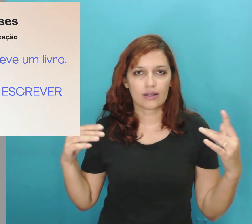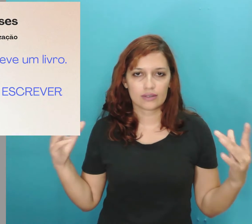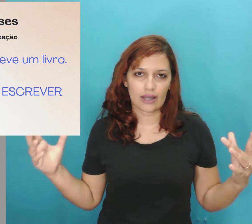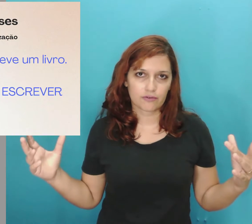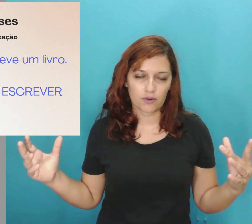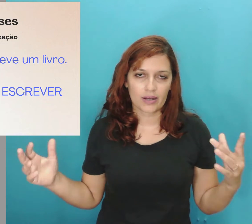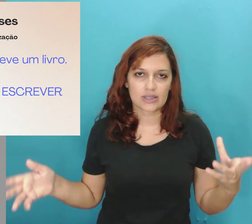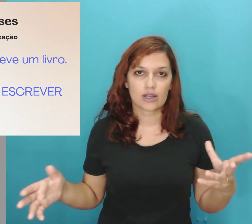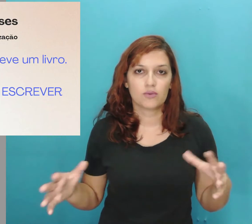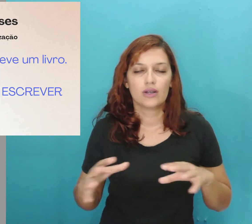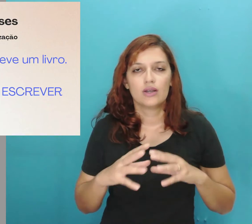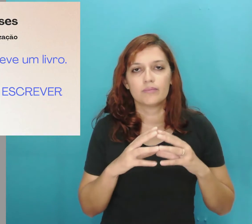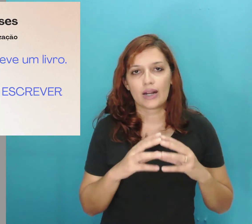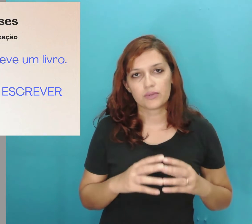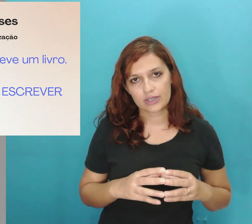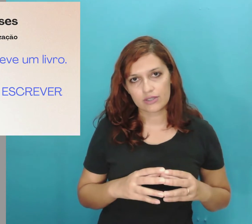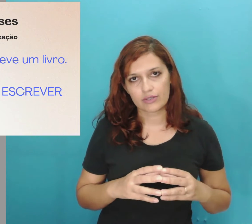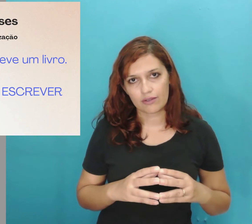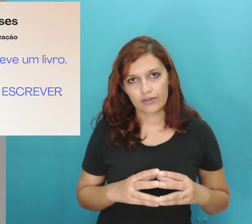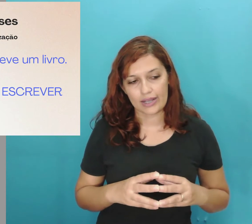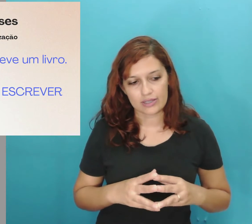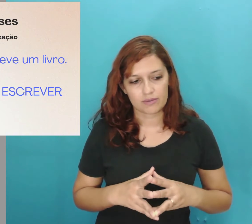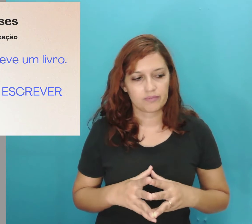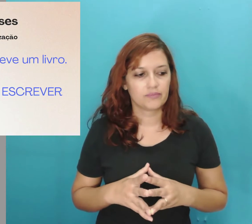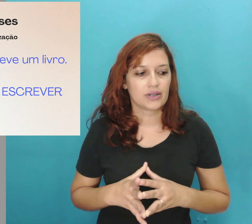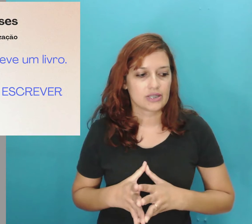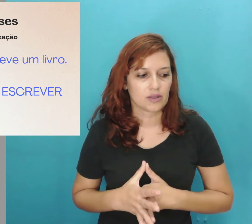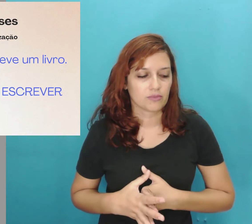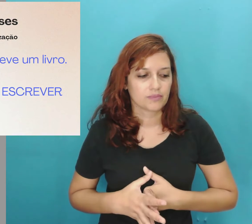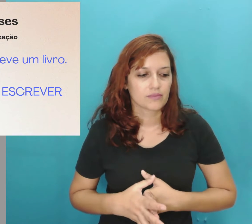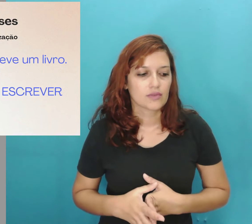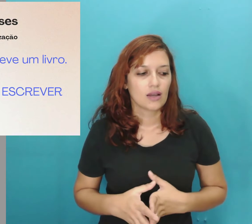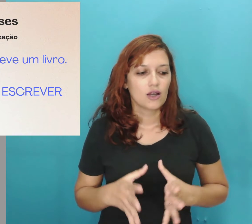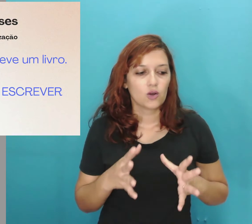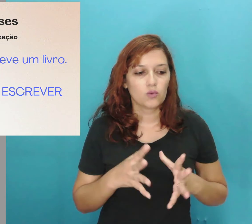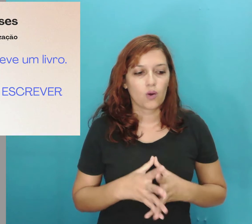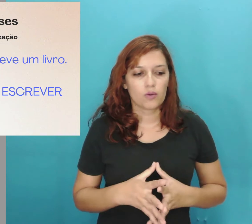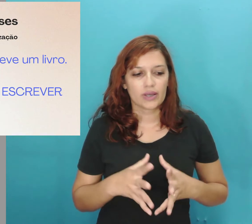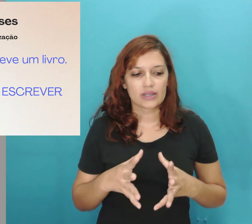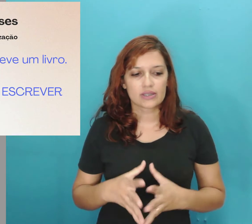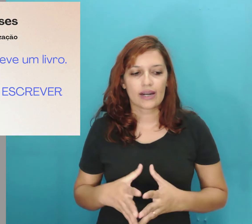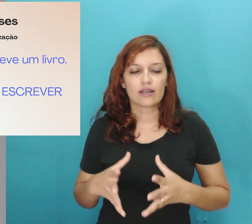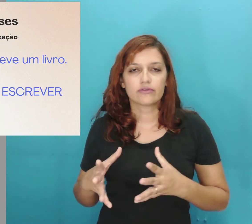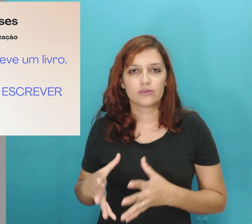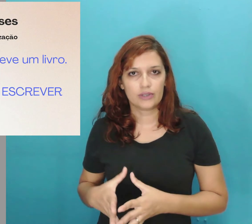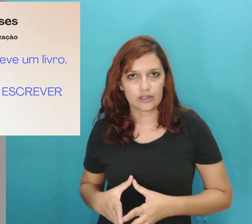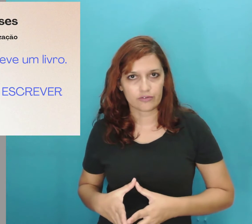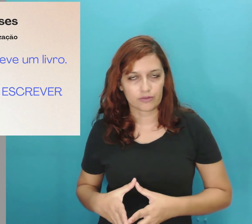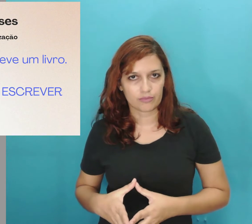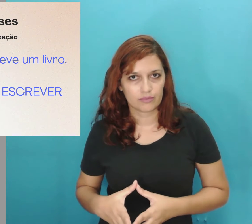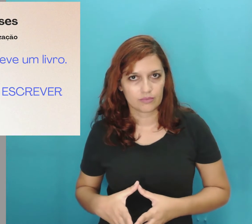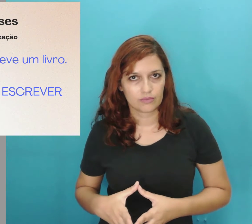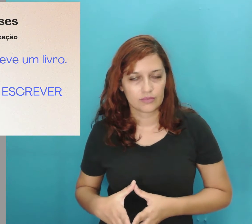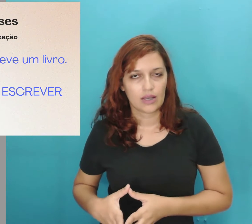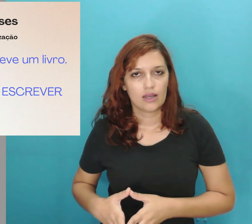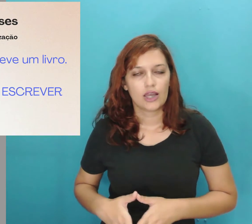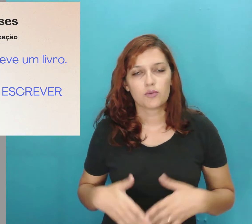da informação para o início da frase. Por exemplo, o homem escreve um livro. Eu